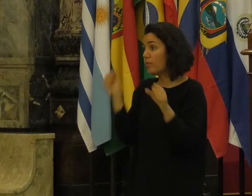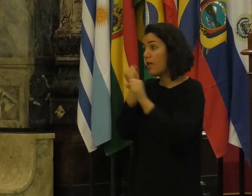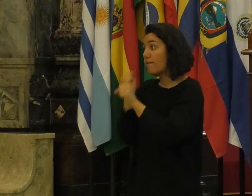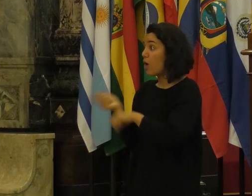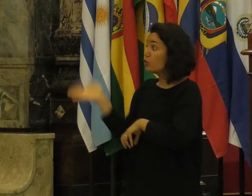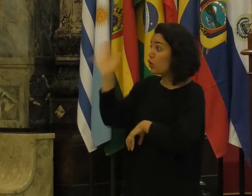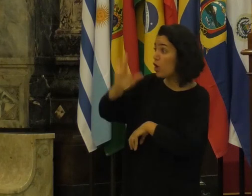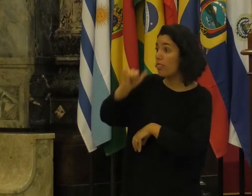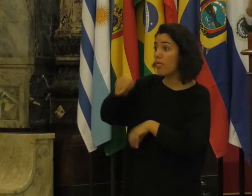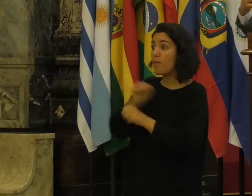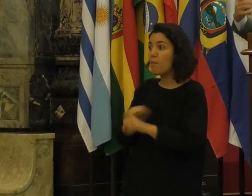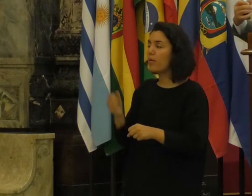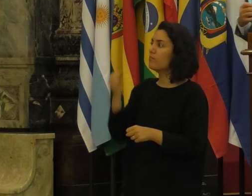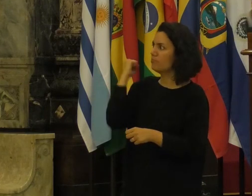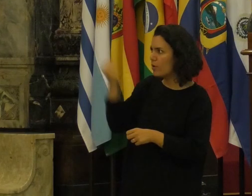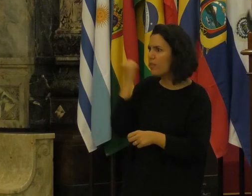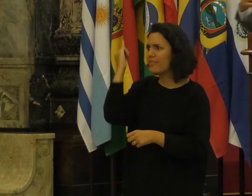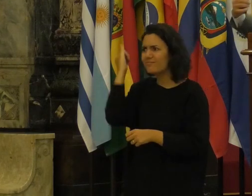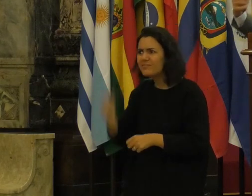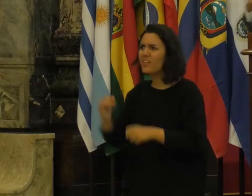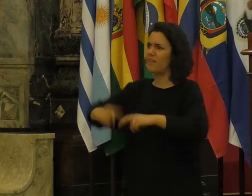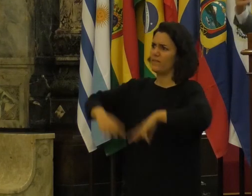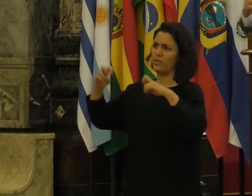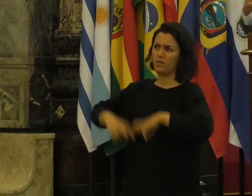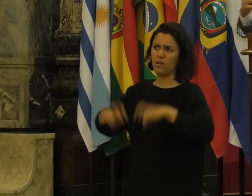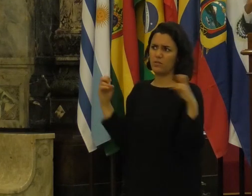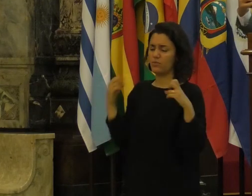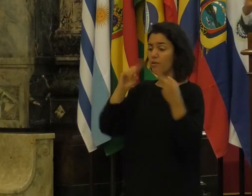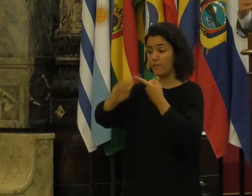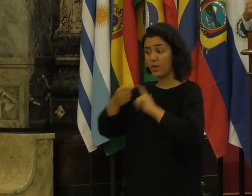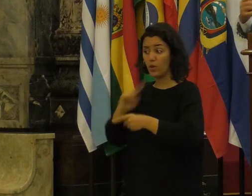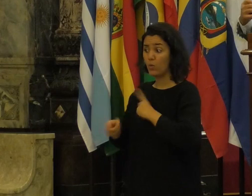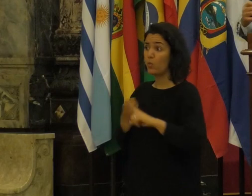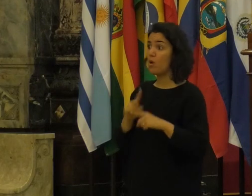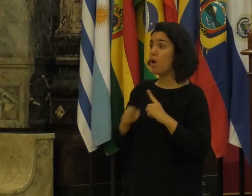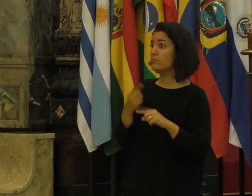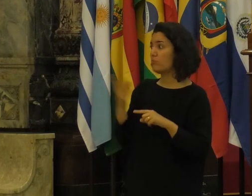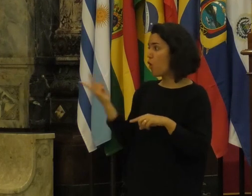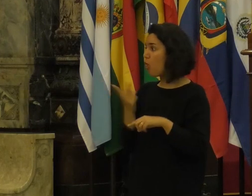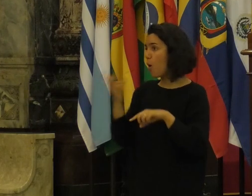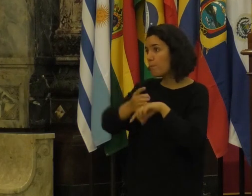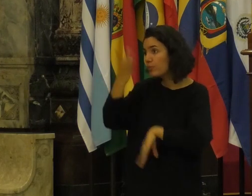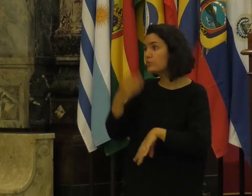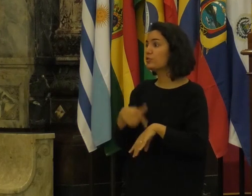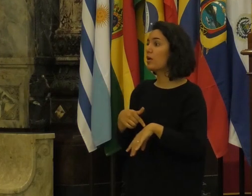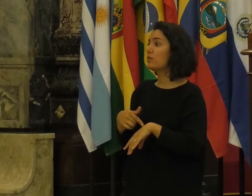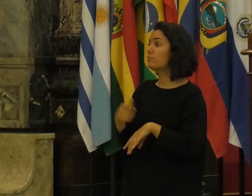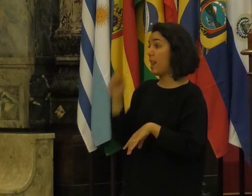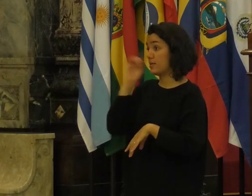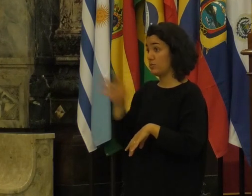cotidiano, entendiendo la importancia de la investigación, del vínculo entre profesión e investigación en la